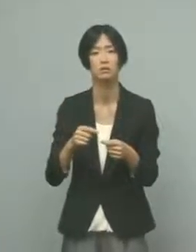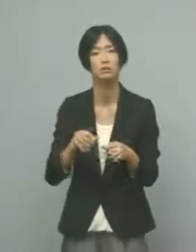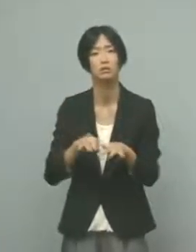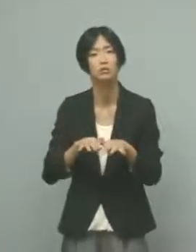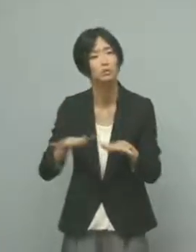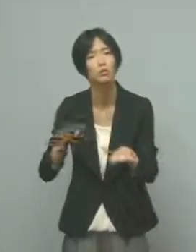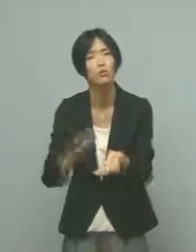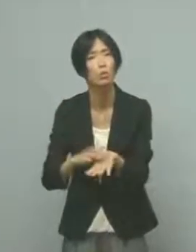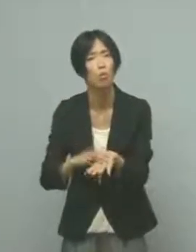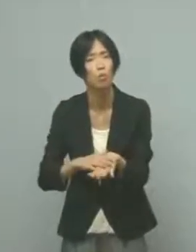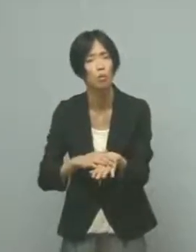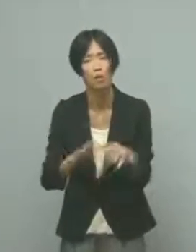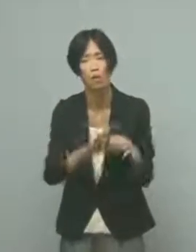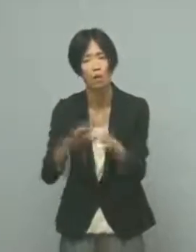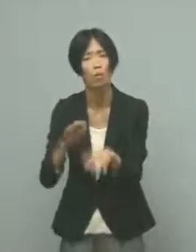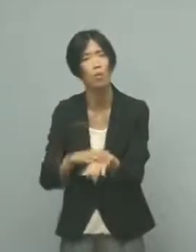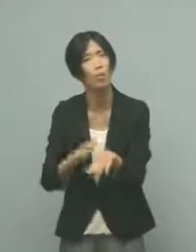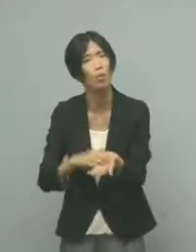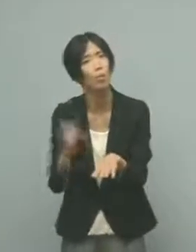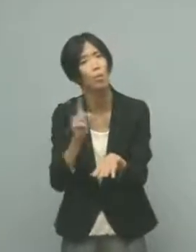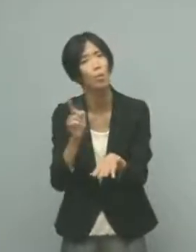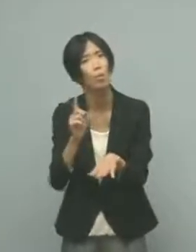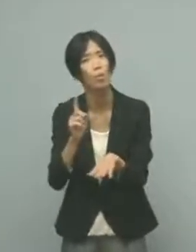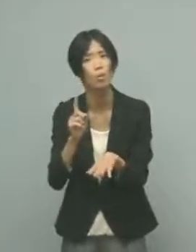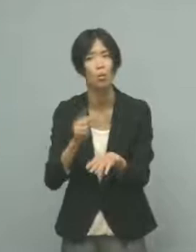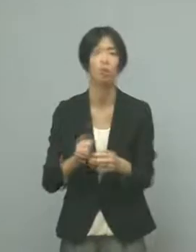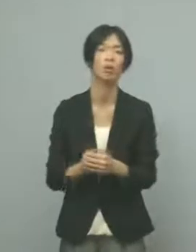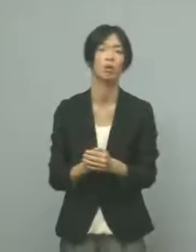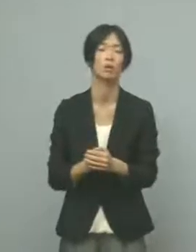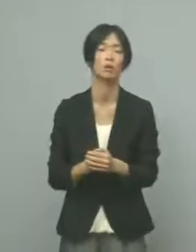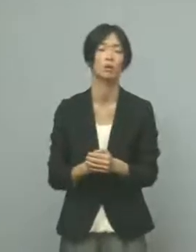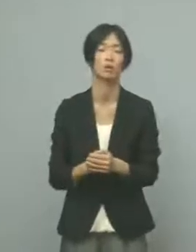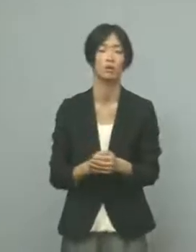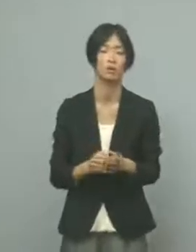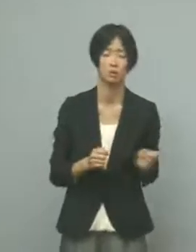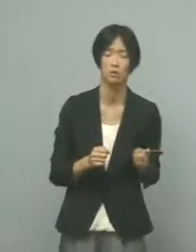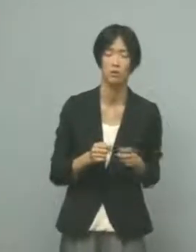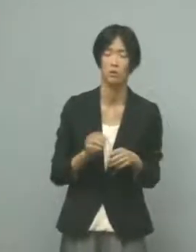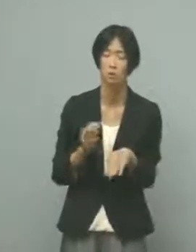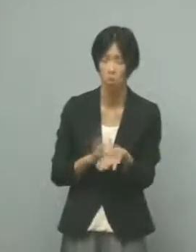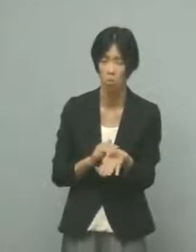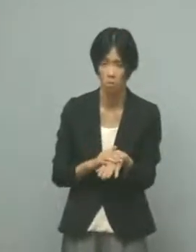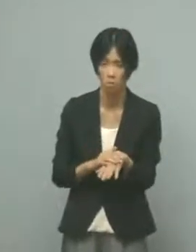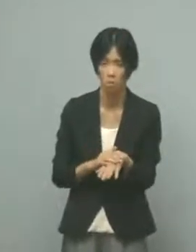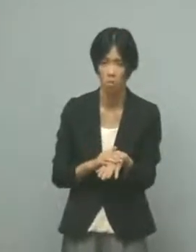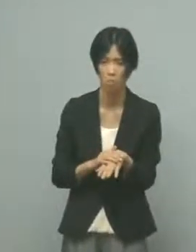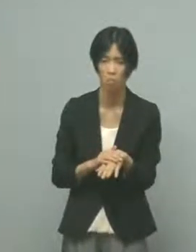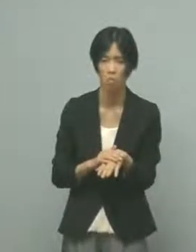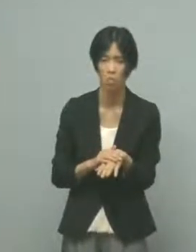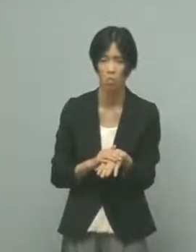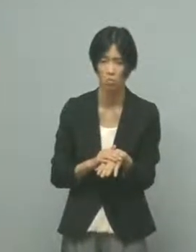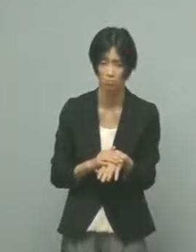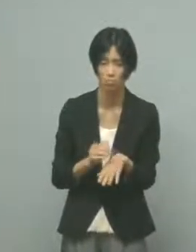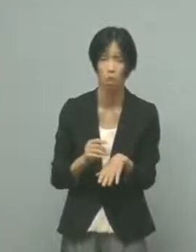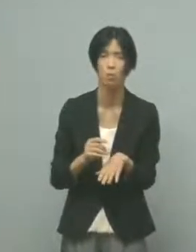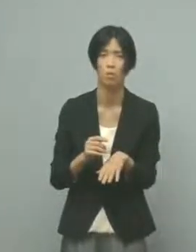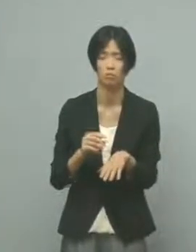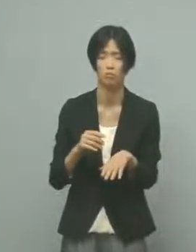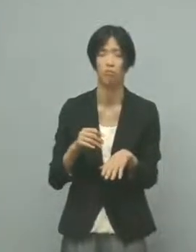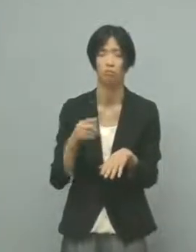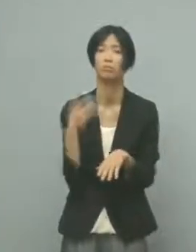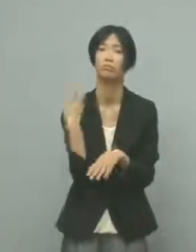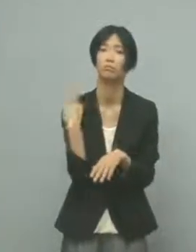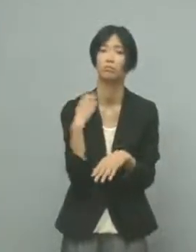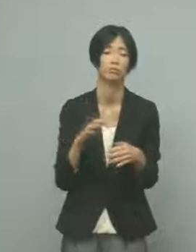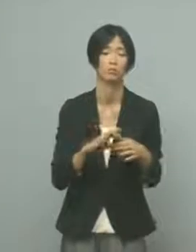になるんでしょうか。 方法ですか、はい、方法といいますのはその、連携会